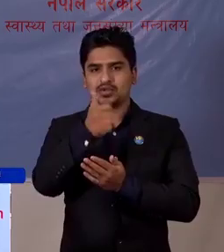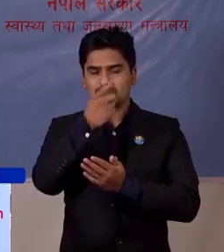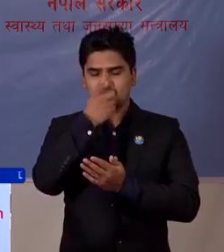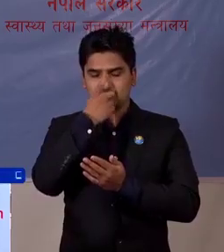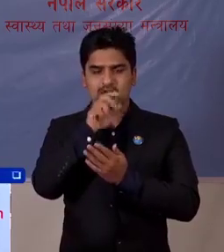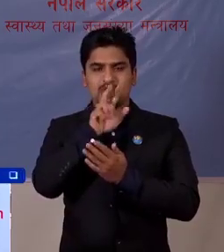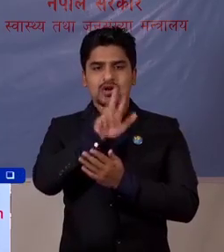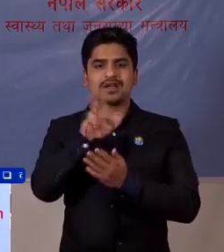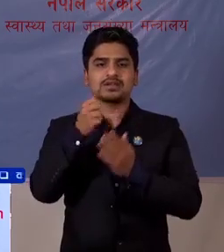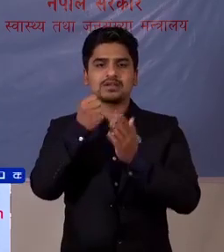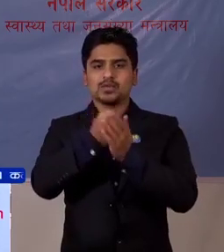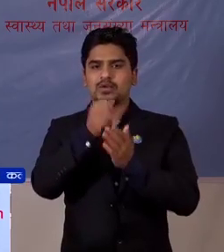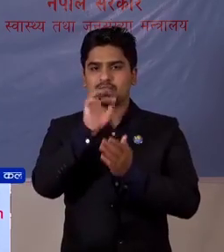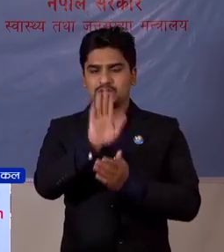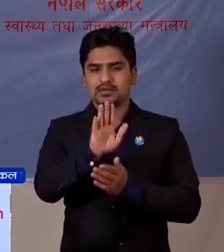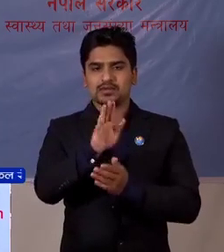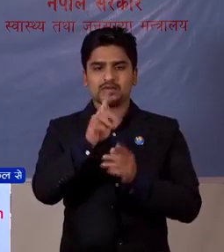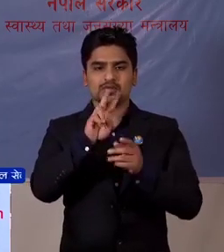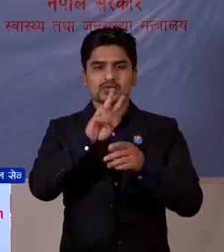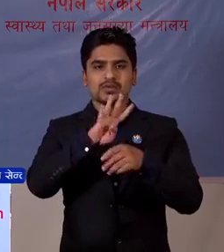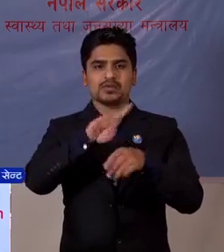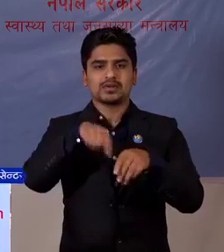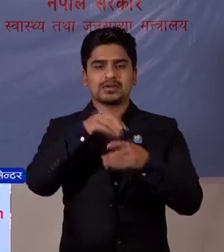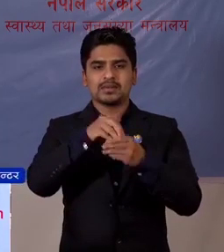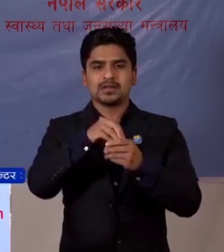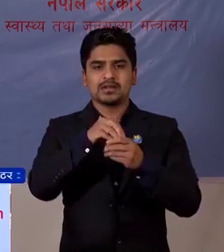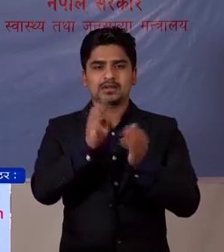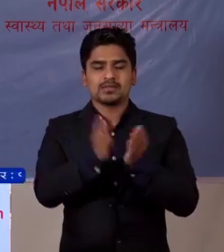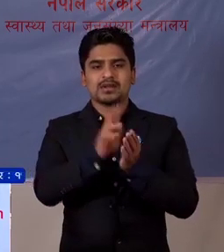49,688 पुगेको छ। गत 24 घण्टामा जम्मा